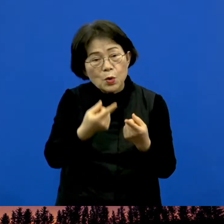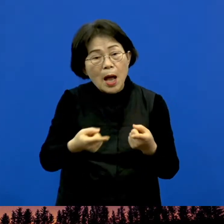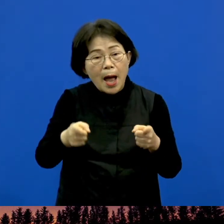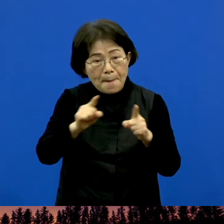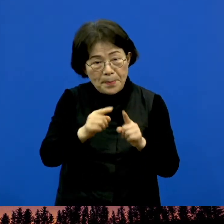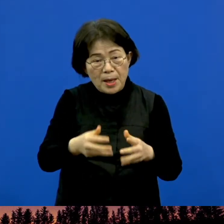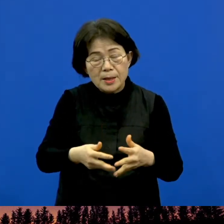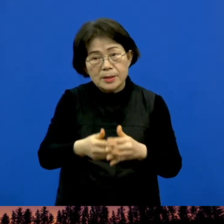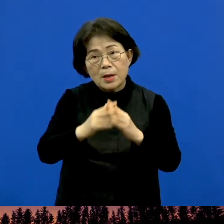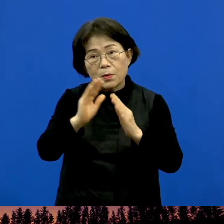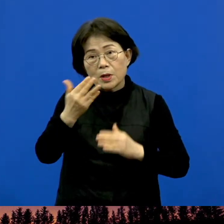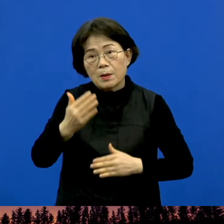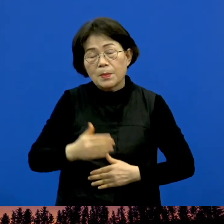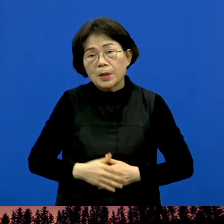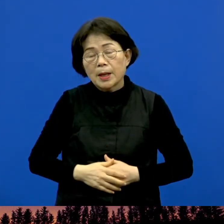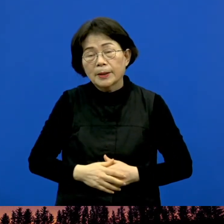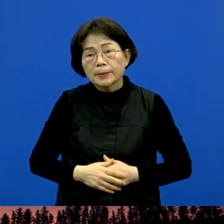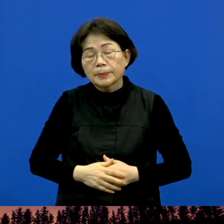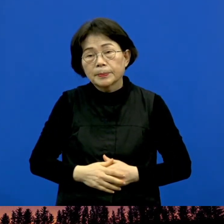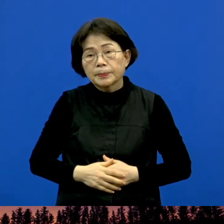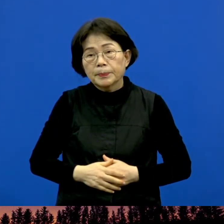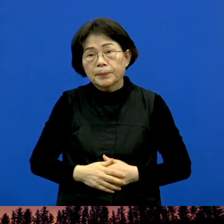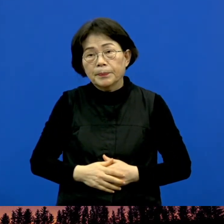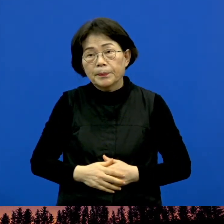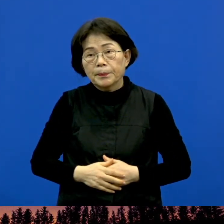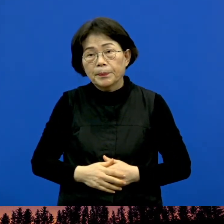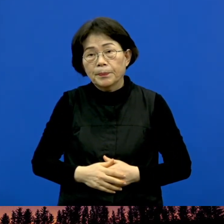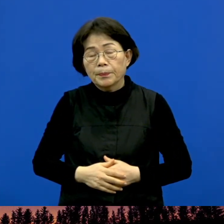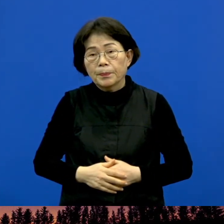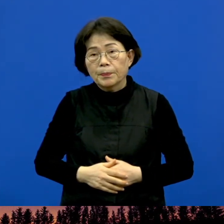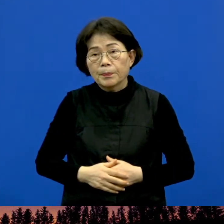자, 본문을 보면 계속 그런 이야기들이 나옵니다.